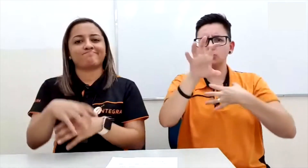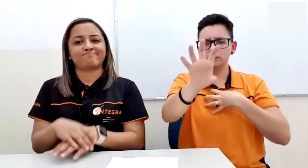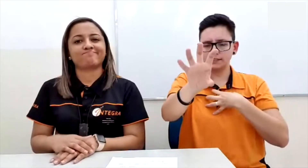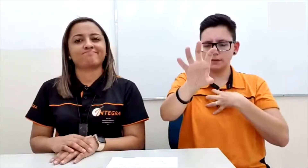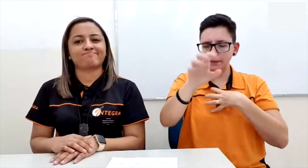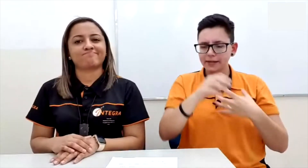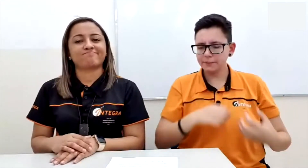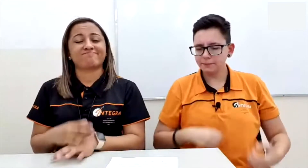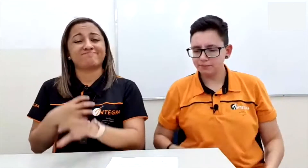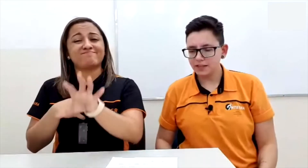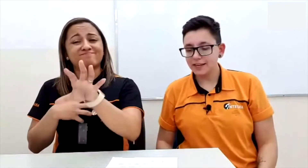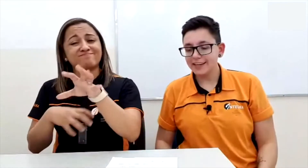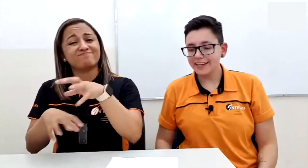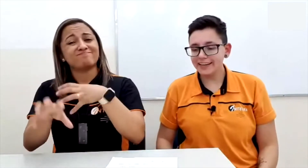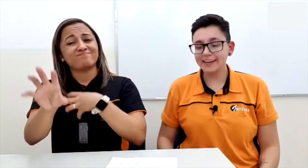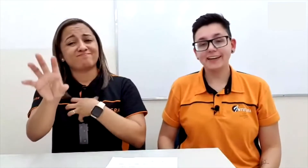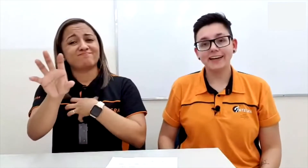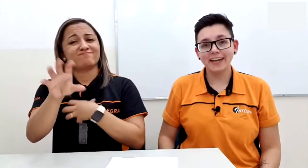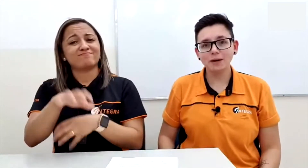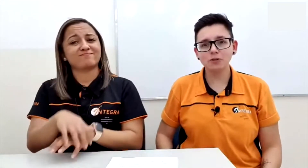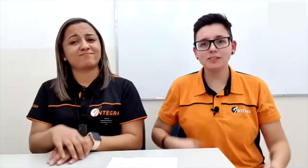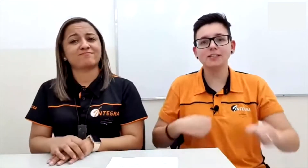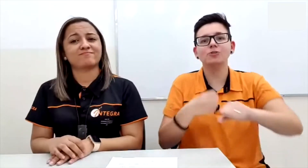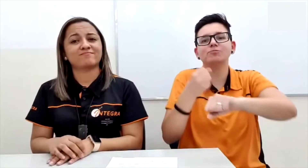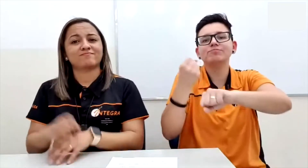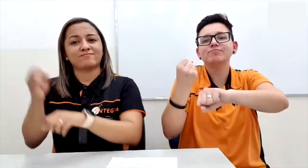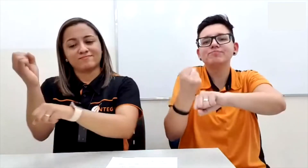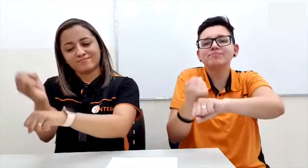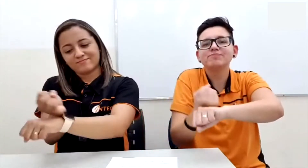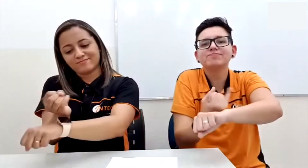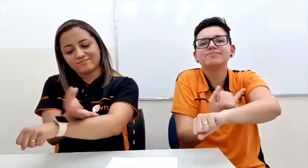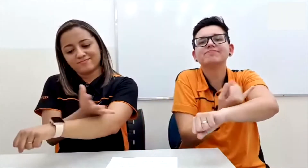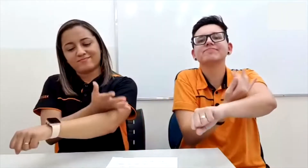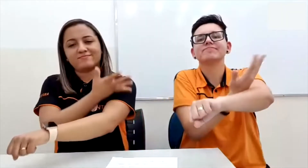Usa também. E emoção.